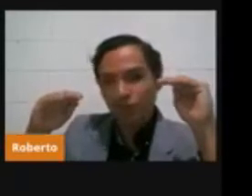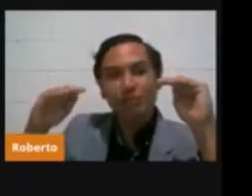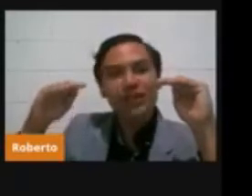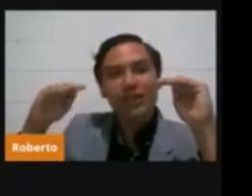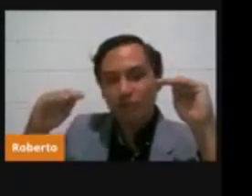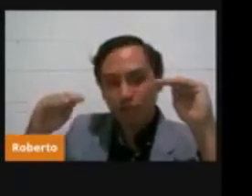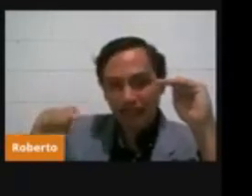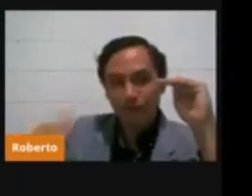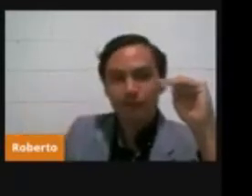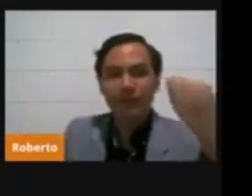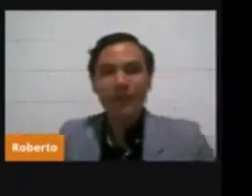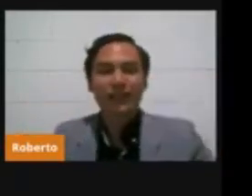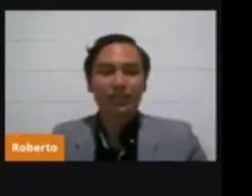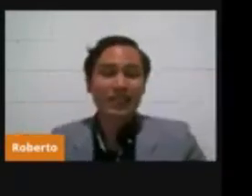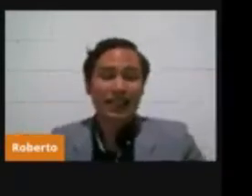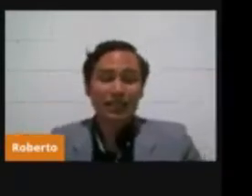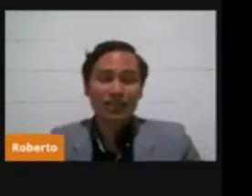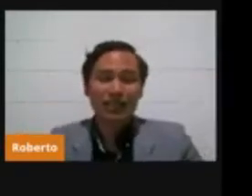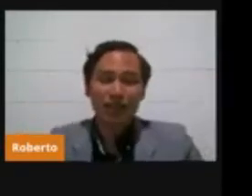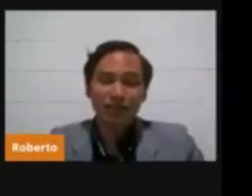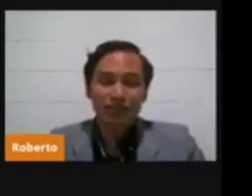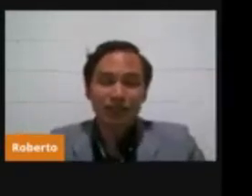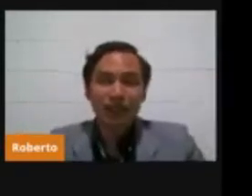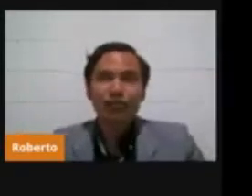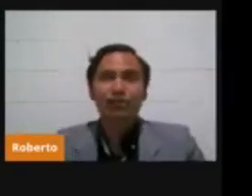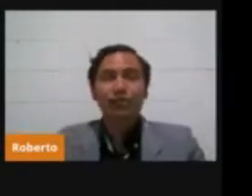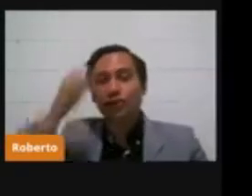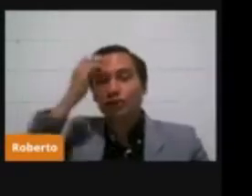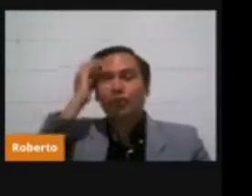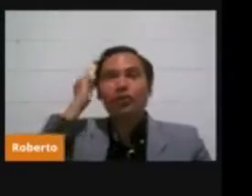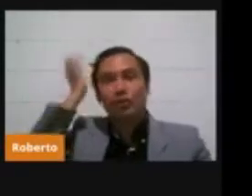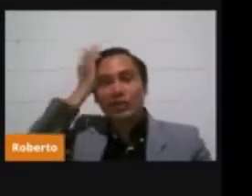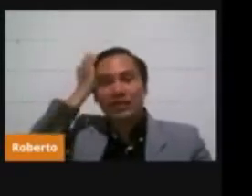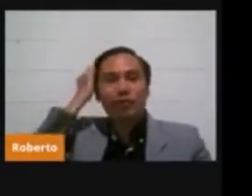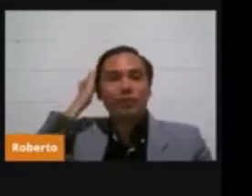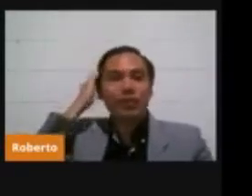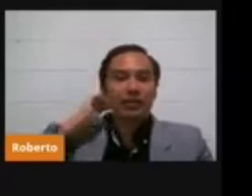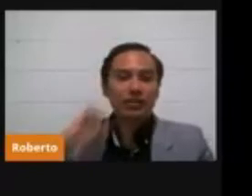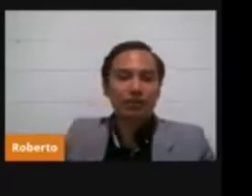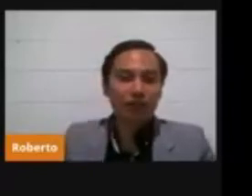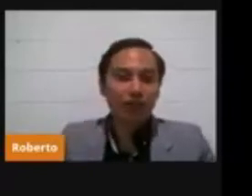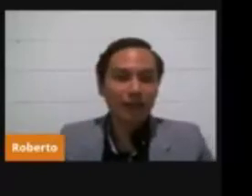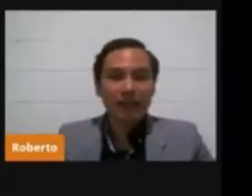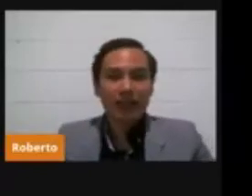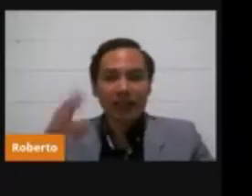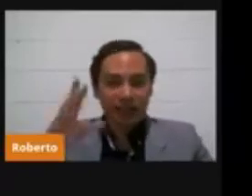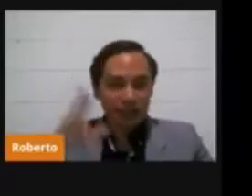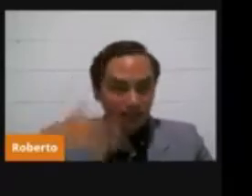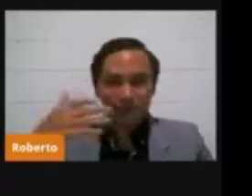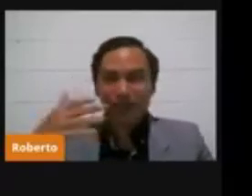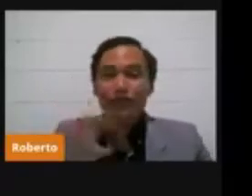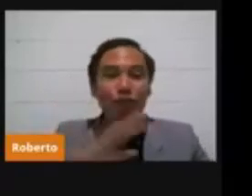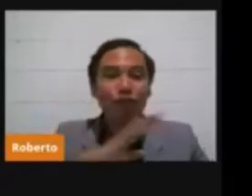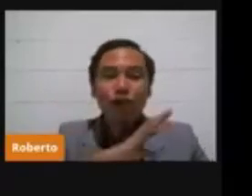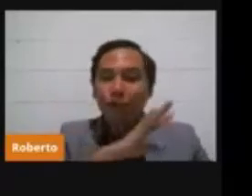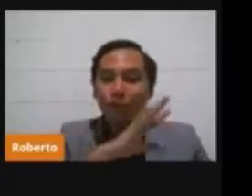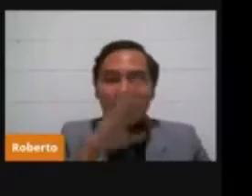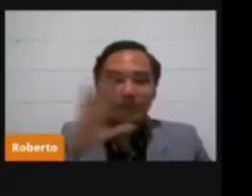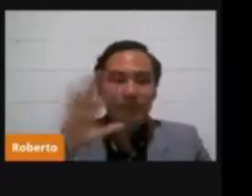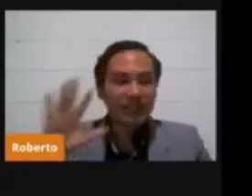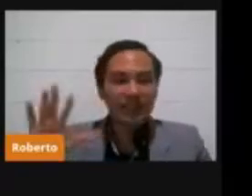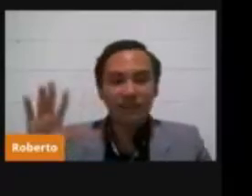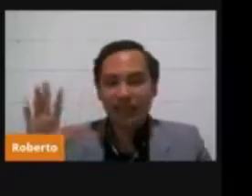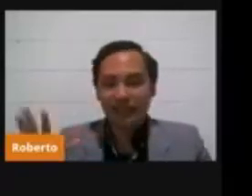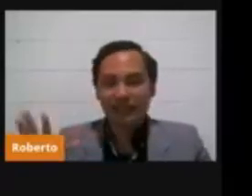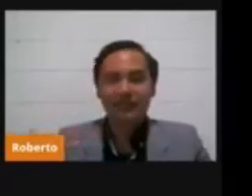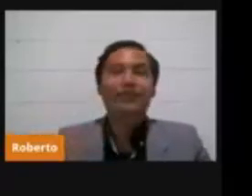válidos o minusválido. Entonces, esos términos no son como los más apropiados porque hemos visto que somos